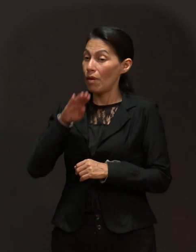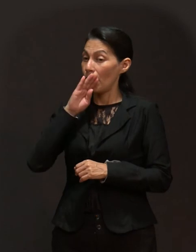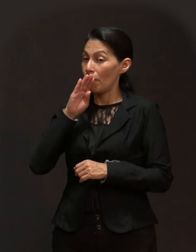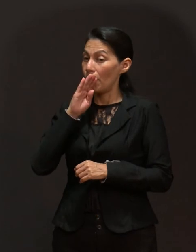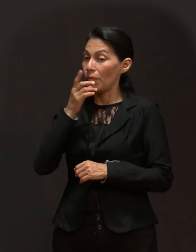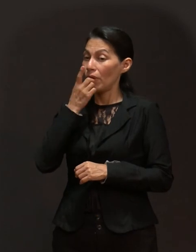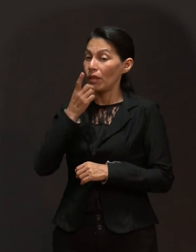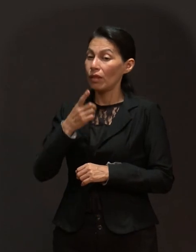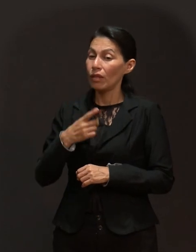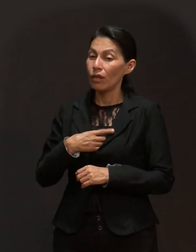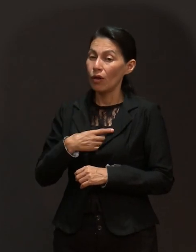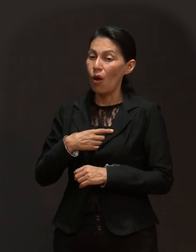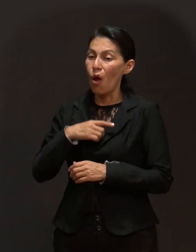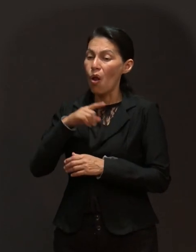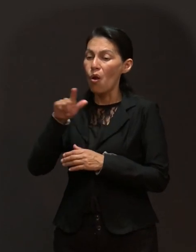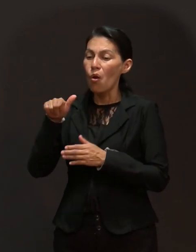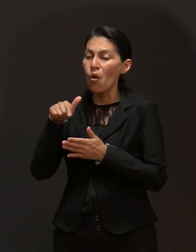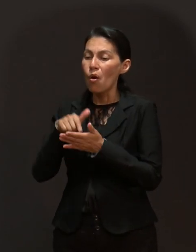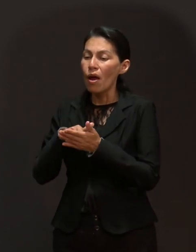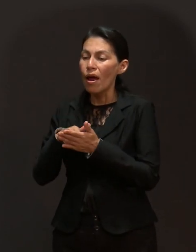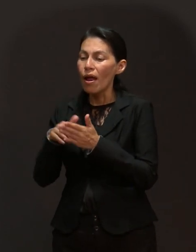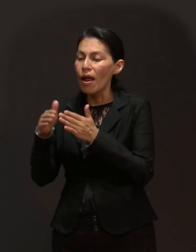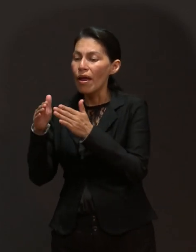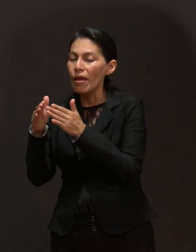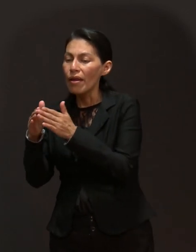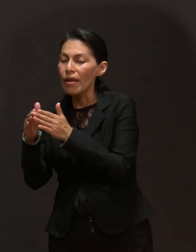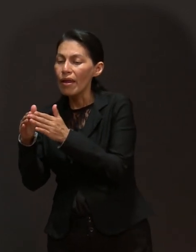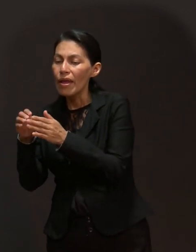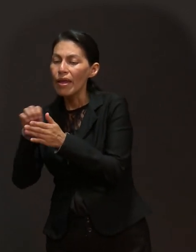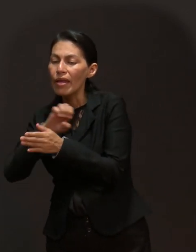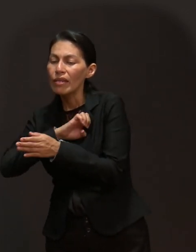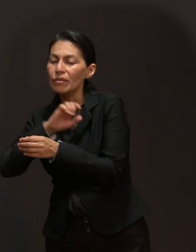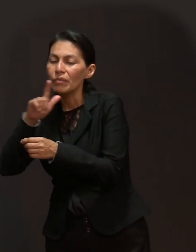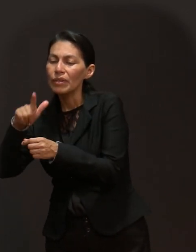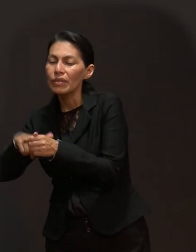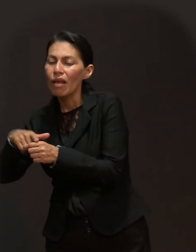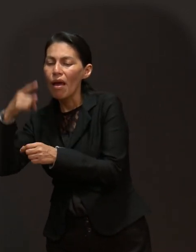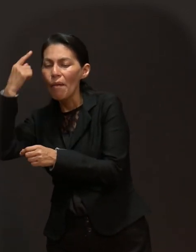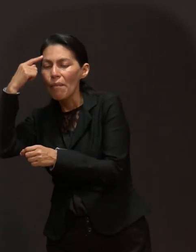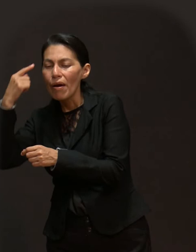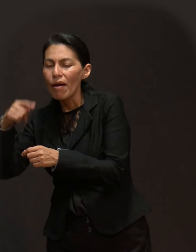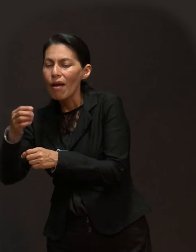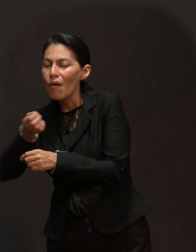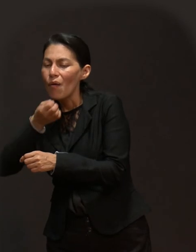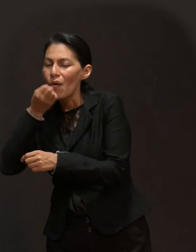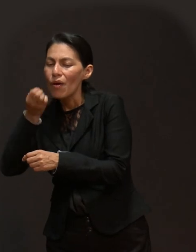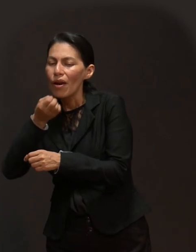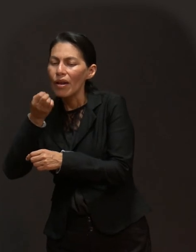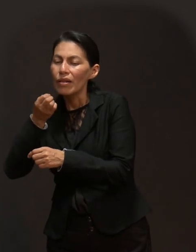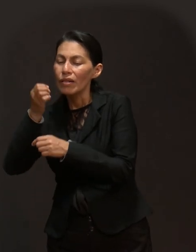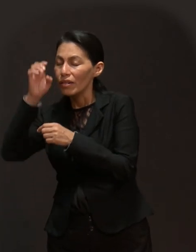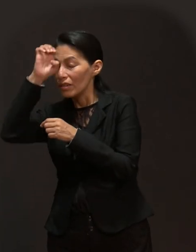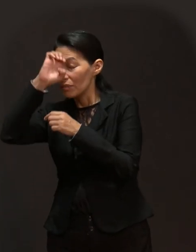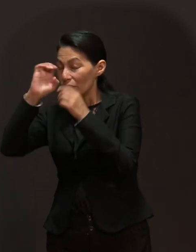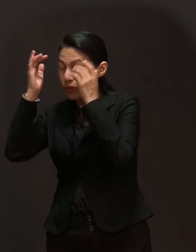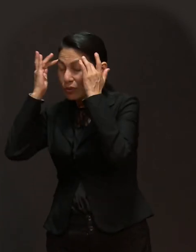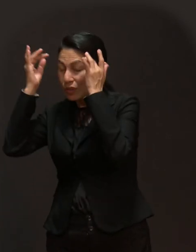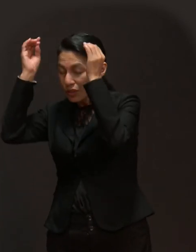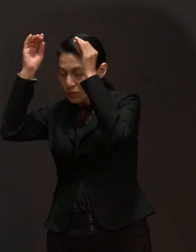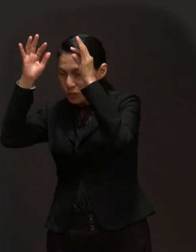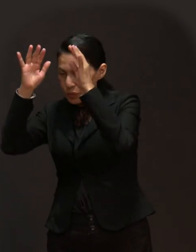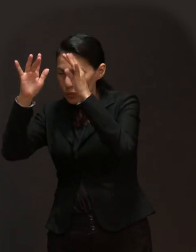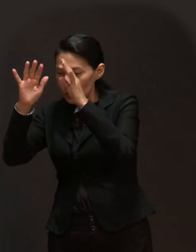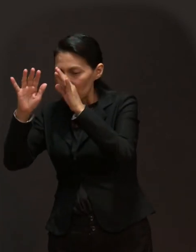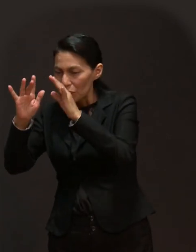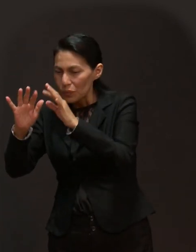me lo dijo mi mamá un rincón especial solo para orar que el Espíritu Santo se manifieste en ese